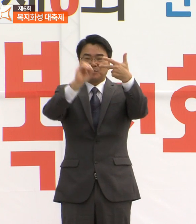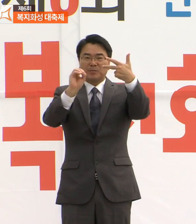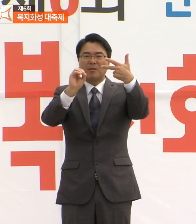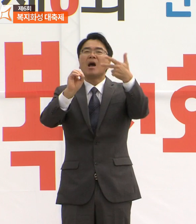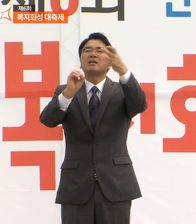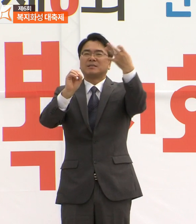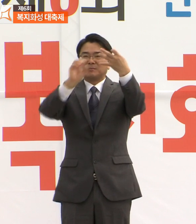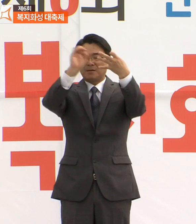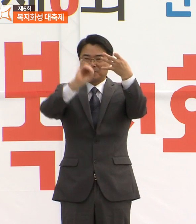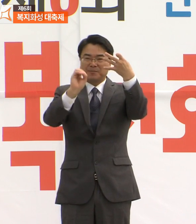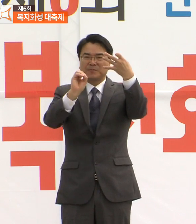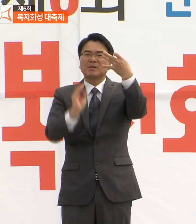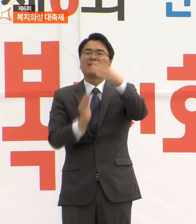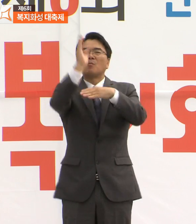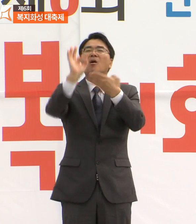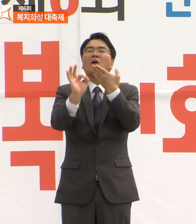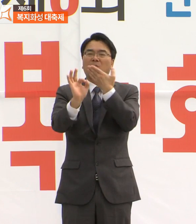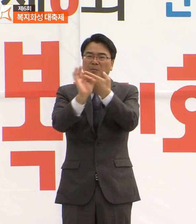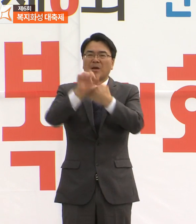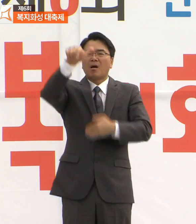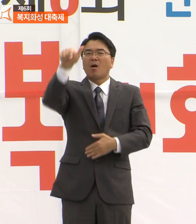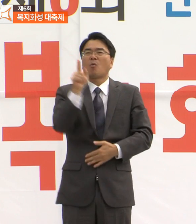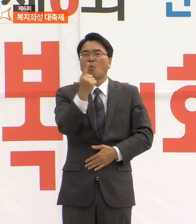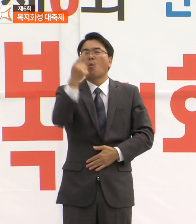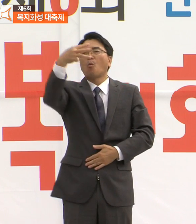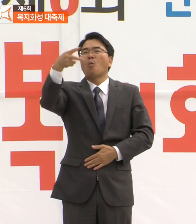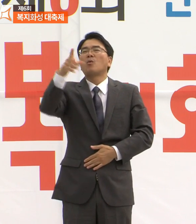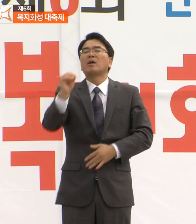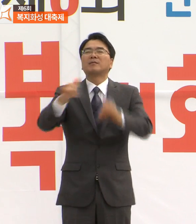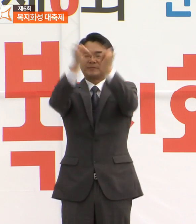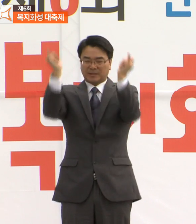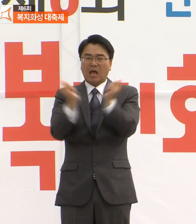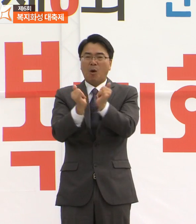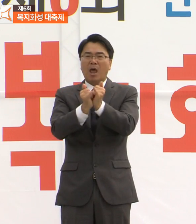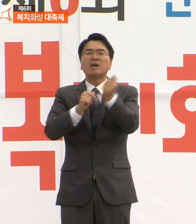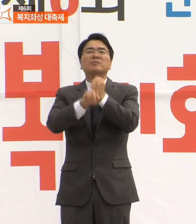근데 14%가 넘어서기 시작하면 고령 사회라고 얘기를 하는데 대한민국이